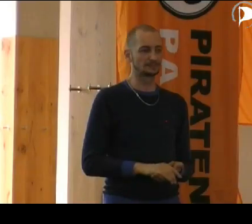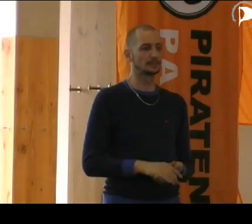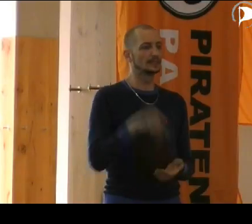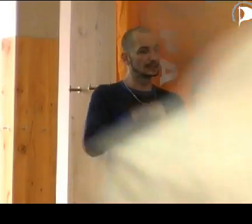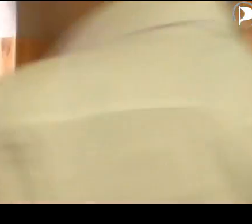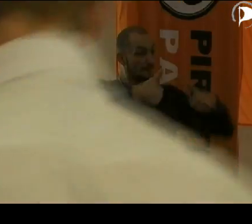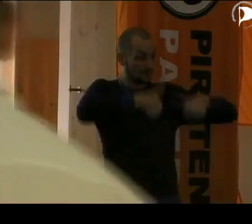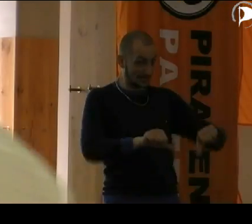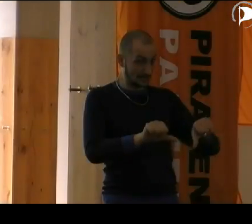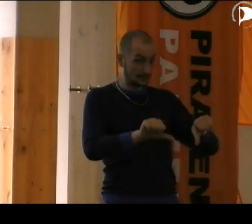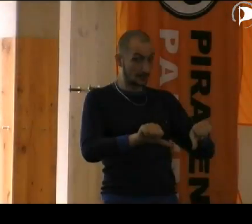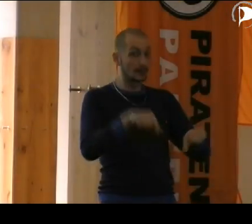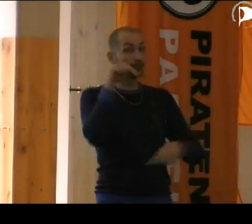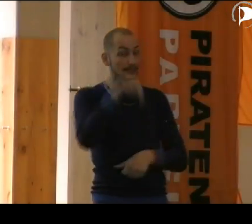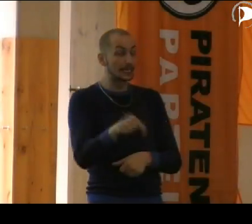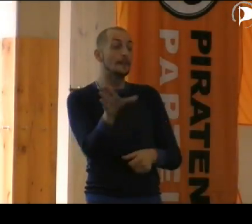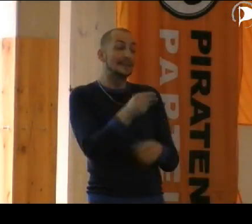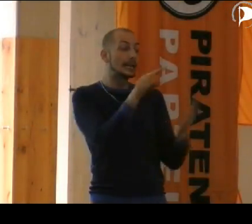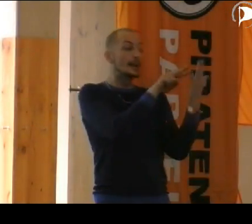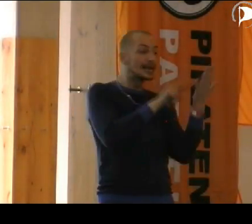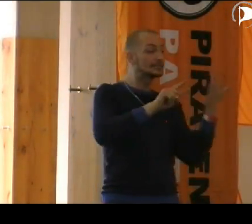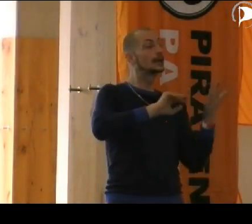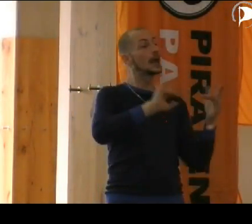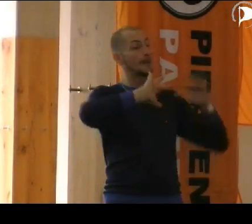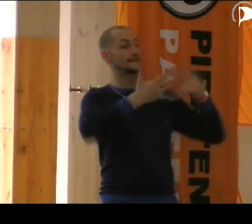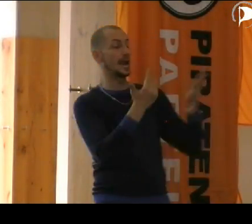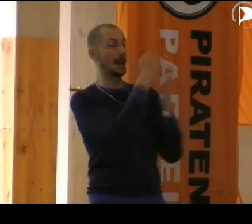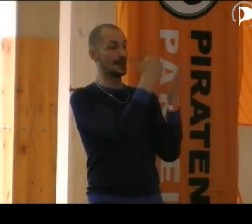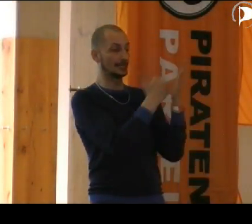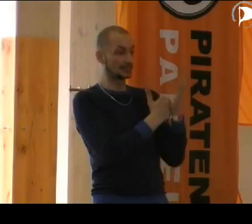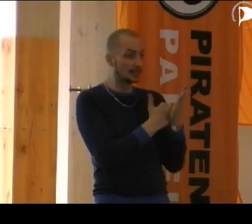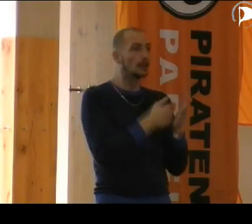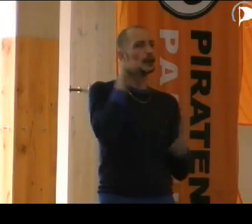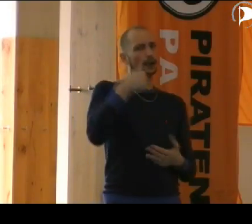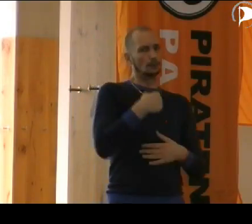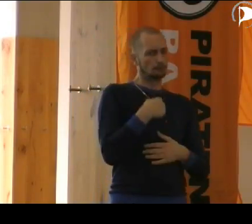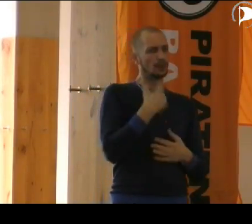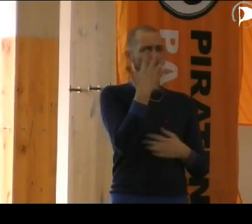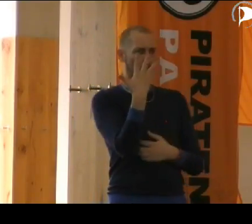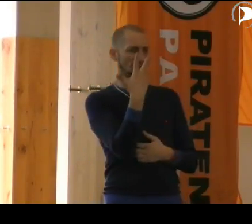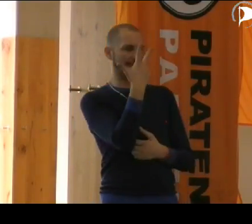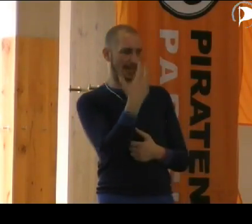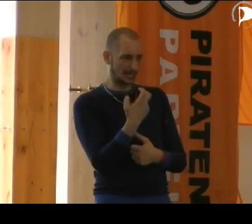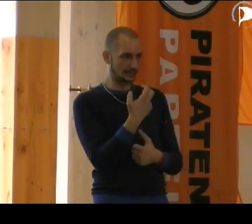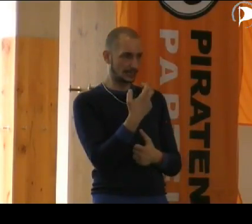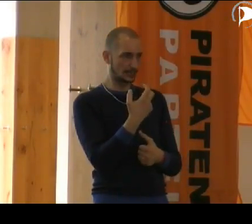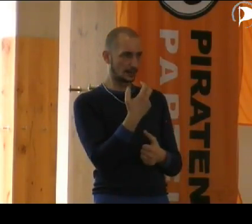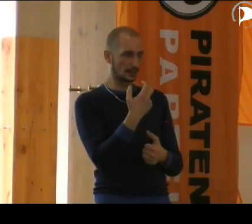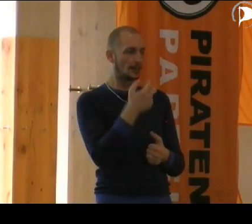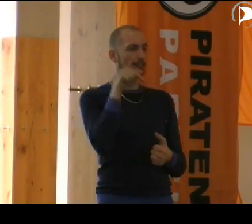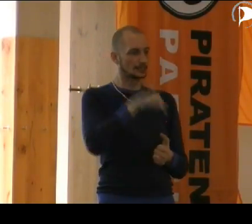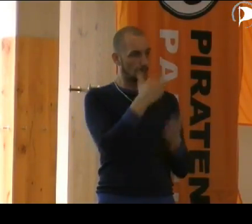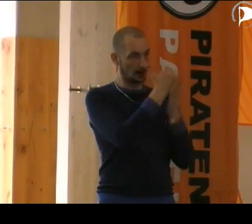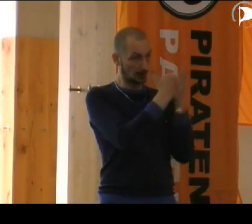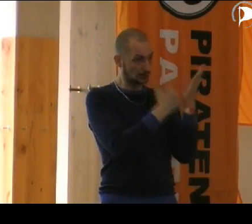wird auch das mitlesen sich am besten im turnier waren es bis zu drei jahren deshalb